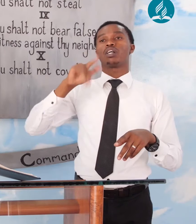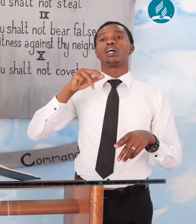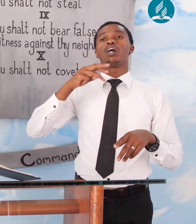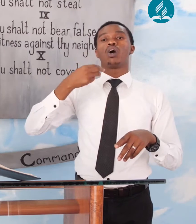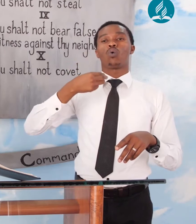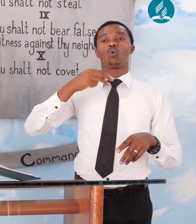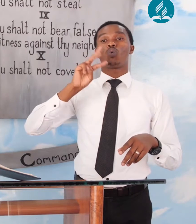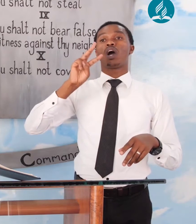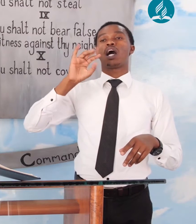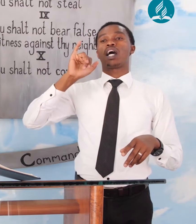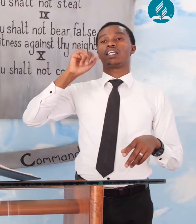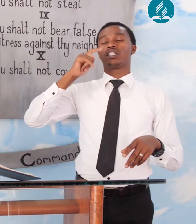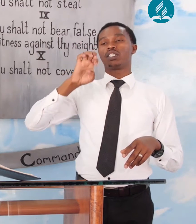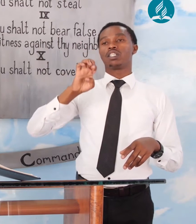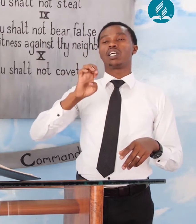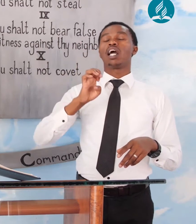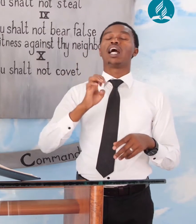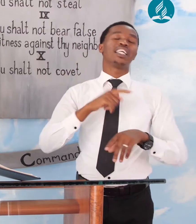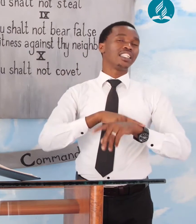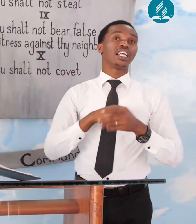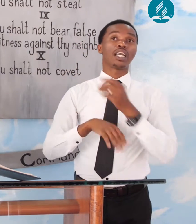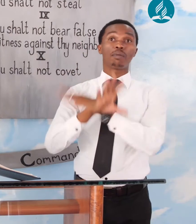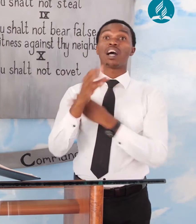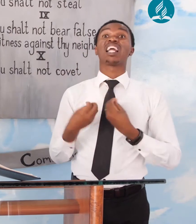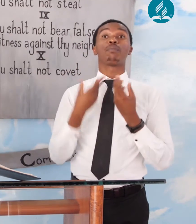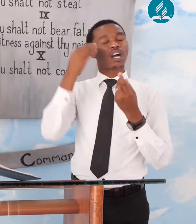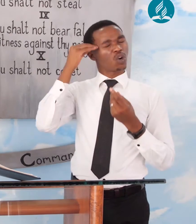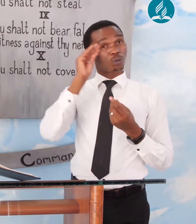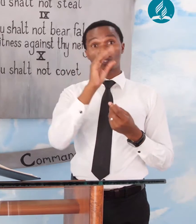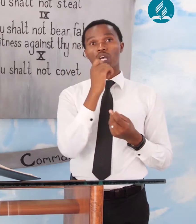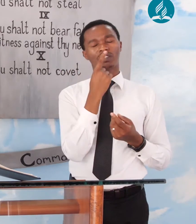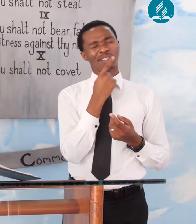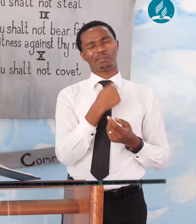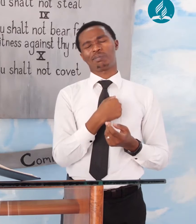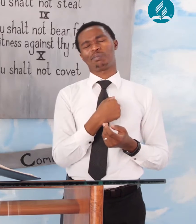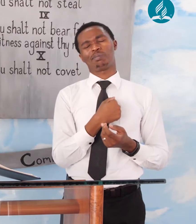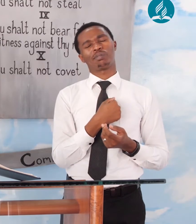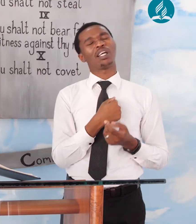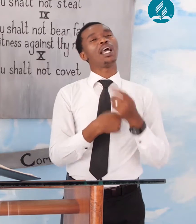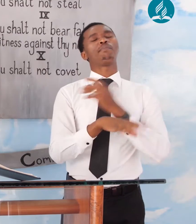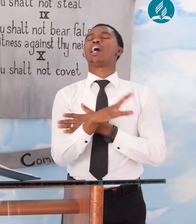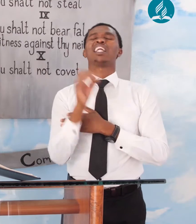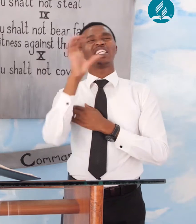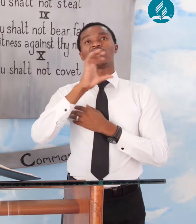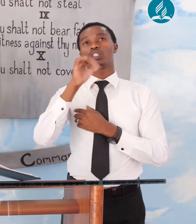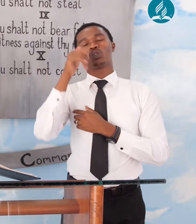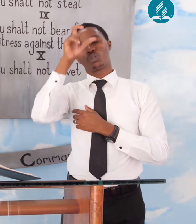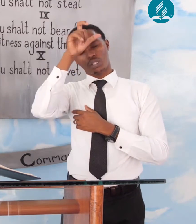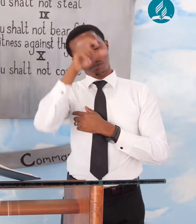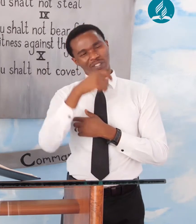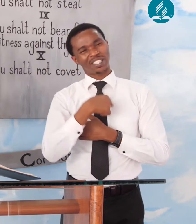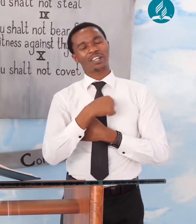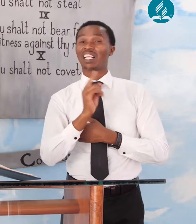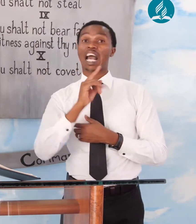yagize ubwoba abwira Imana ati shaka undi muntu utuma dore ngewe nta nubwo nize dore ndi n'umwana w'umukobwa